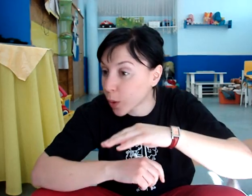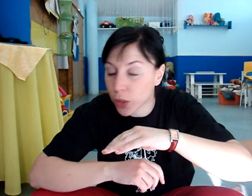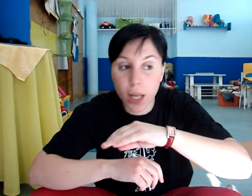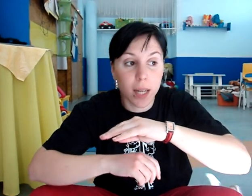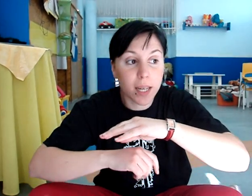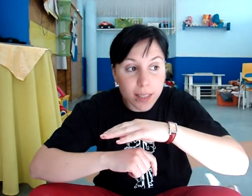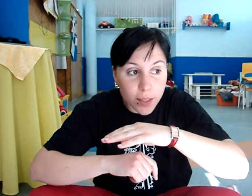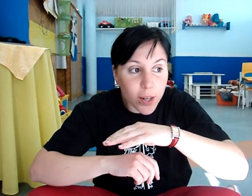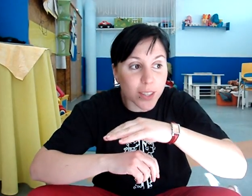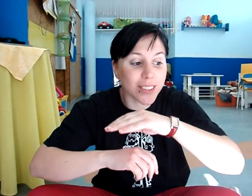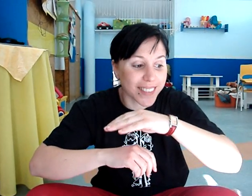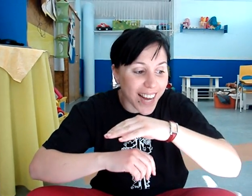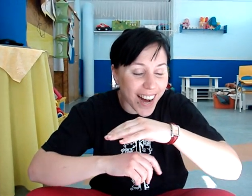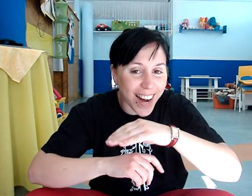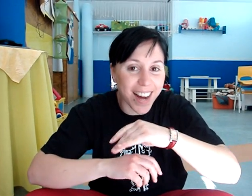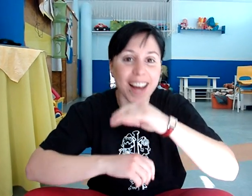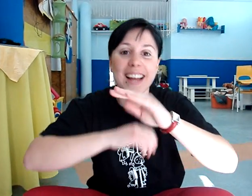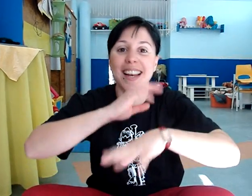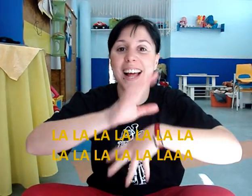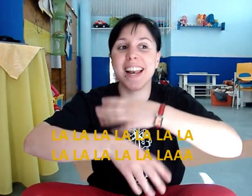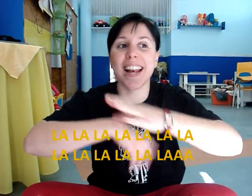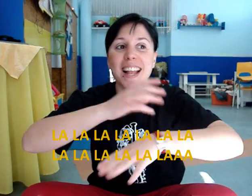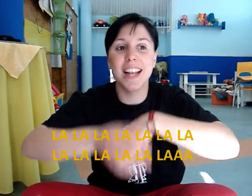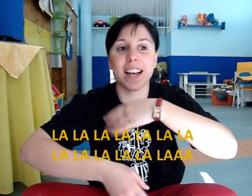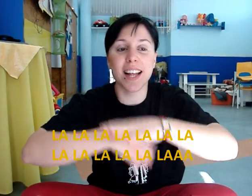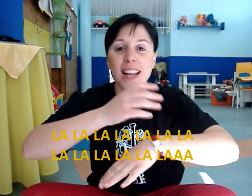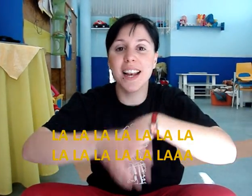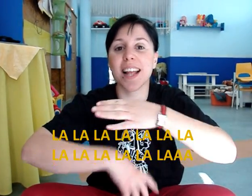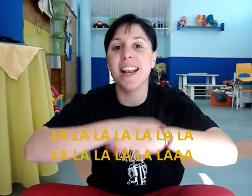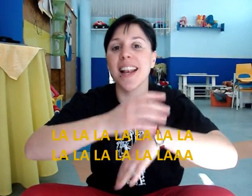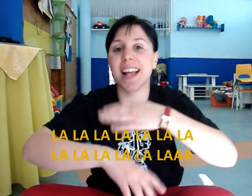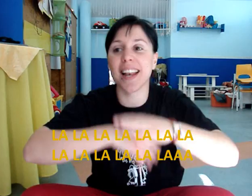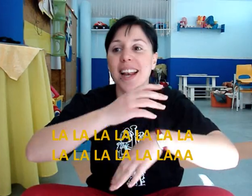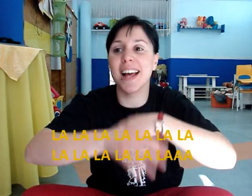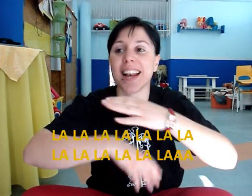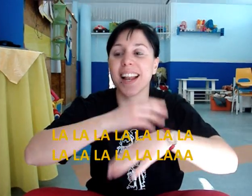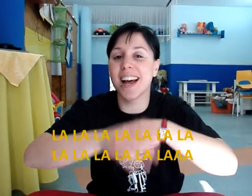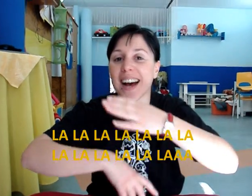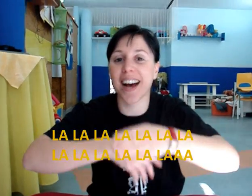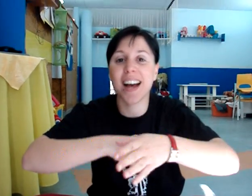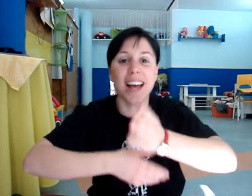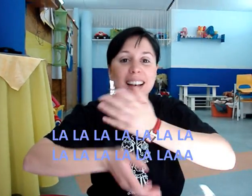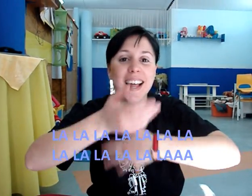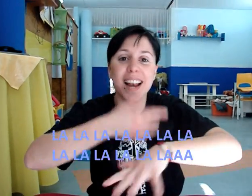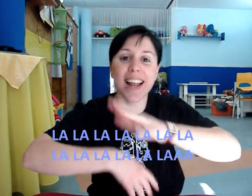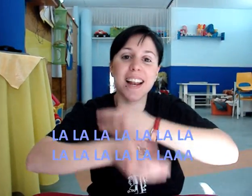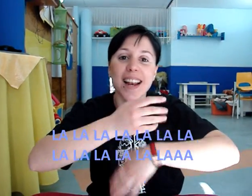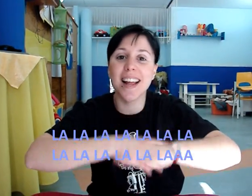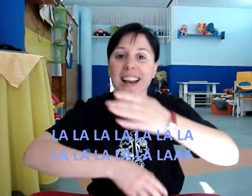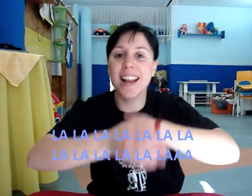¡Preparados! ¡Listos! ¡Ya! La la la la la la la la la la la la la la la la la la la